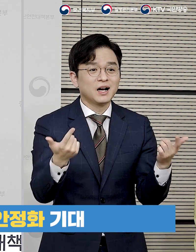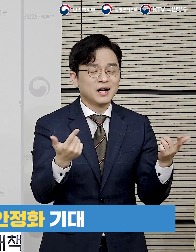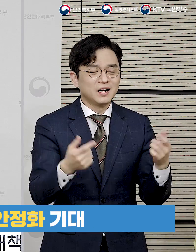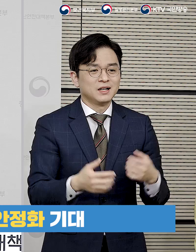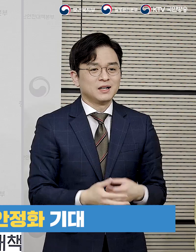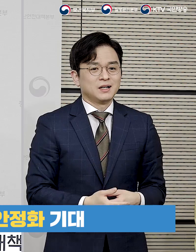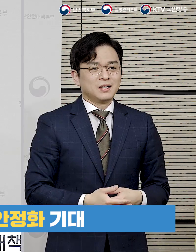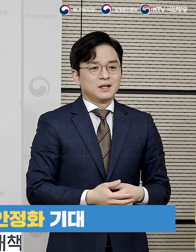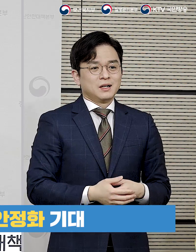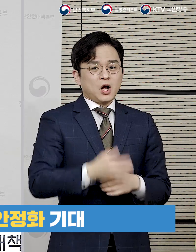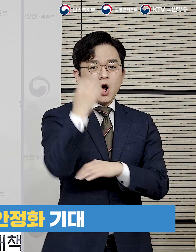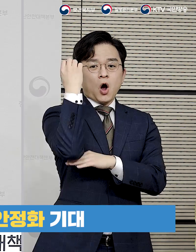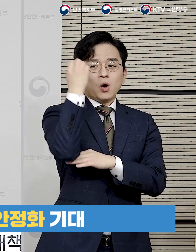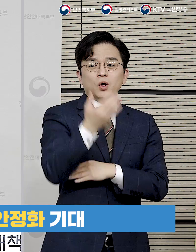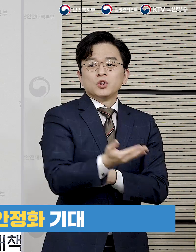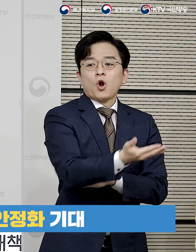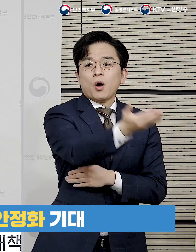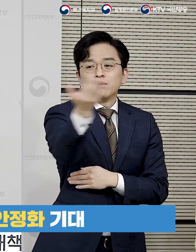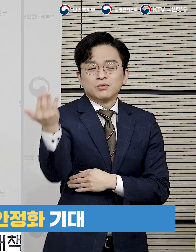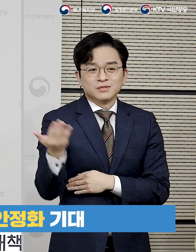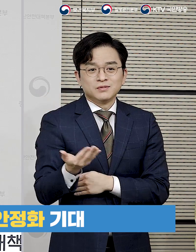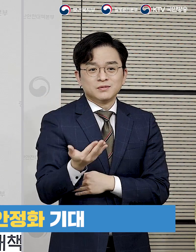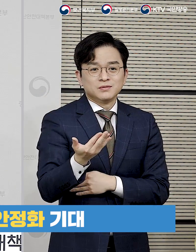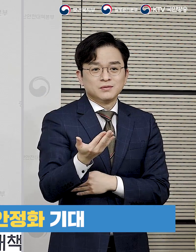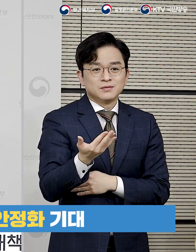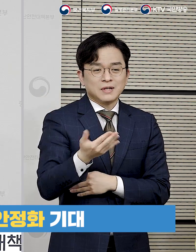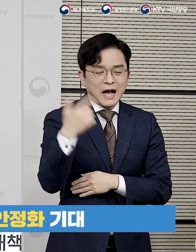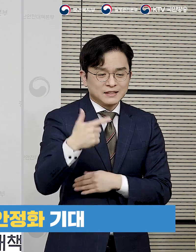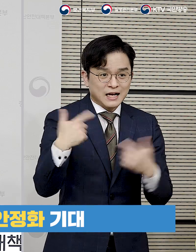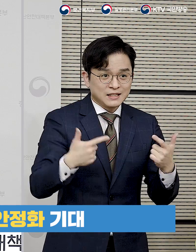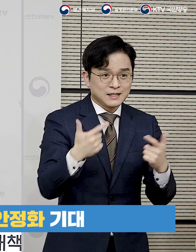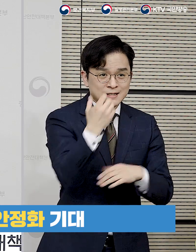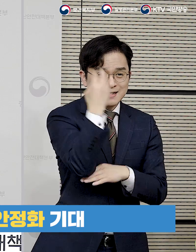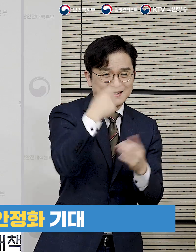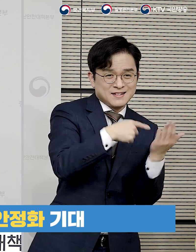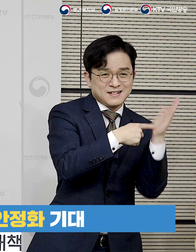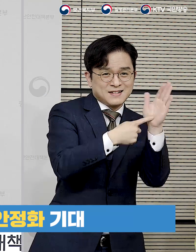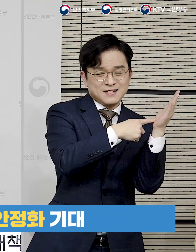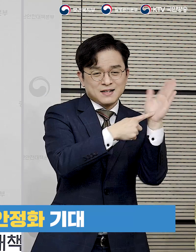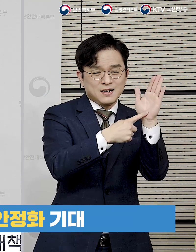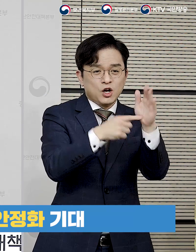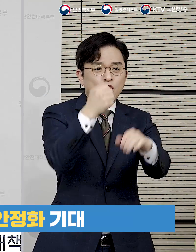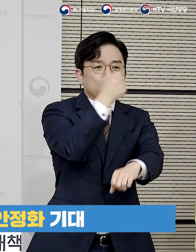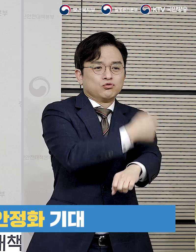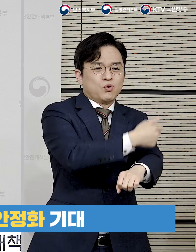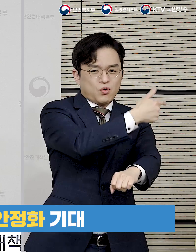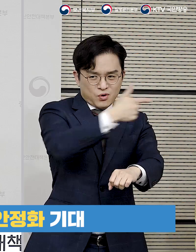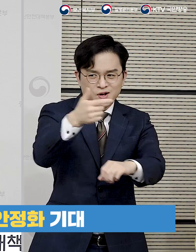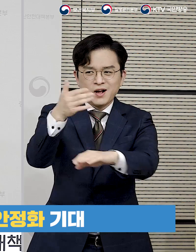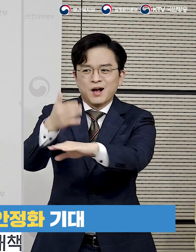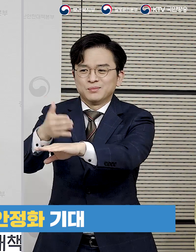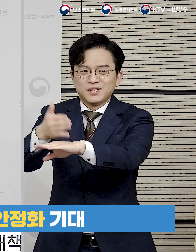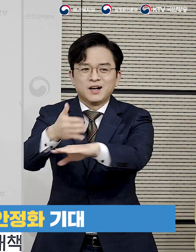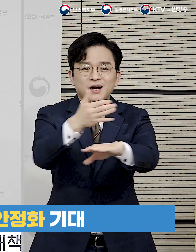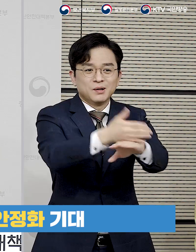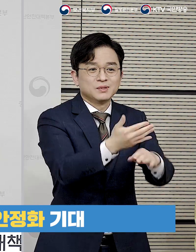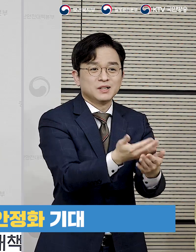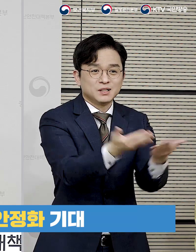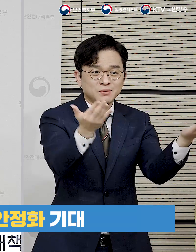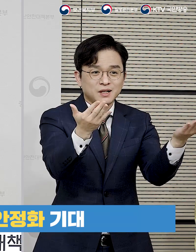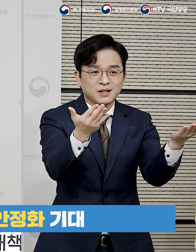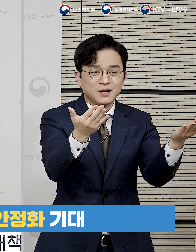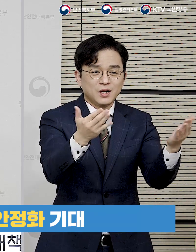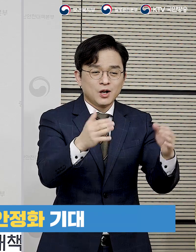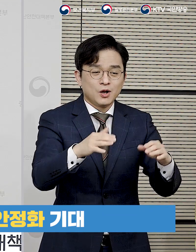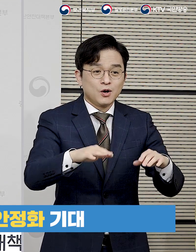국민들한테 신속하고 또 정확하게 알려주시는 언론인 여러분들께도 감사의 말씀을 드립니다. 이런